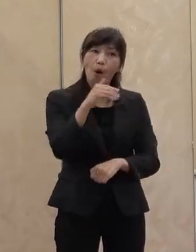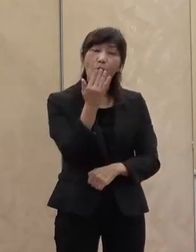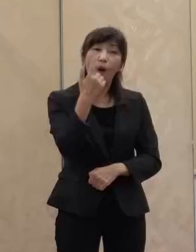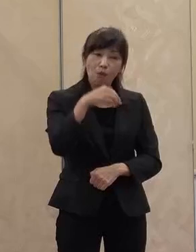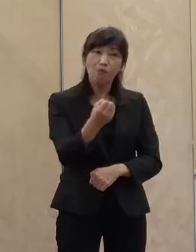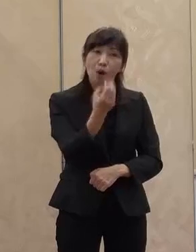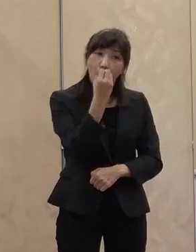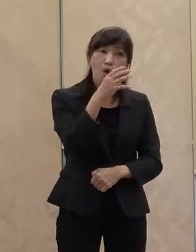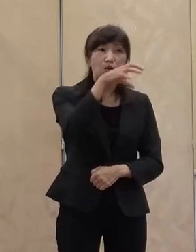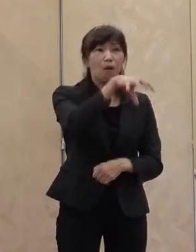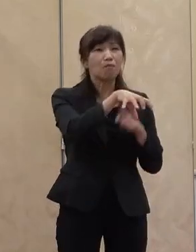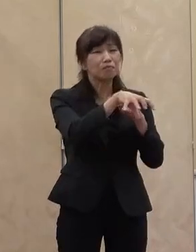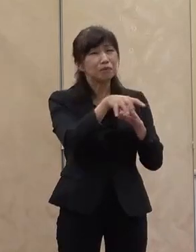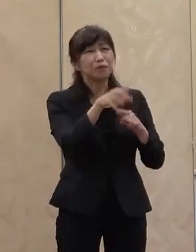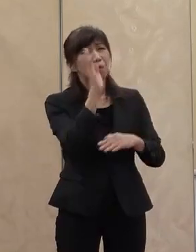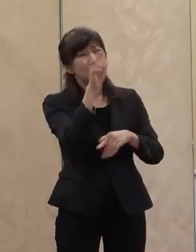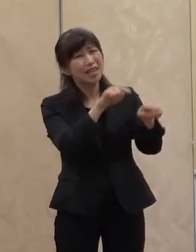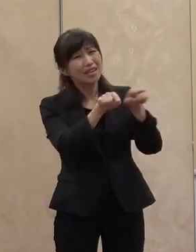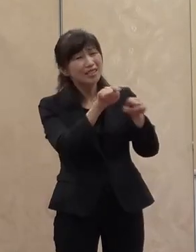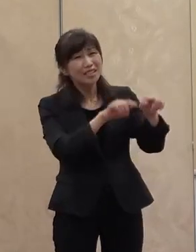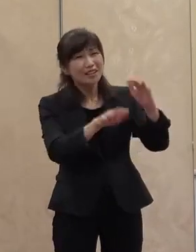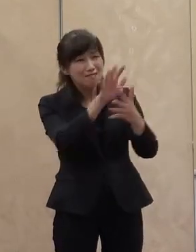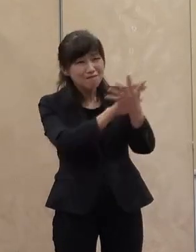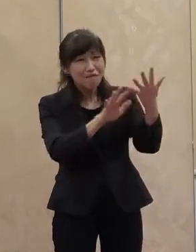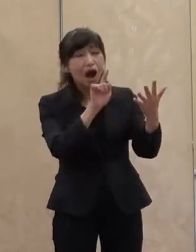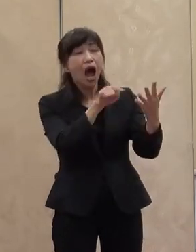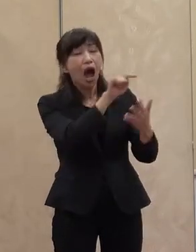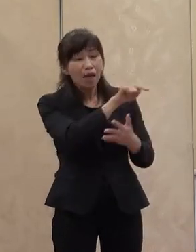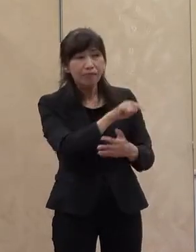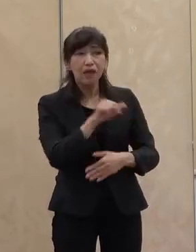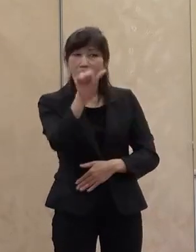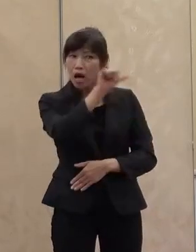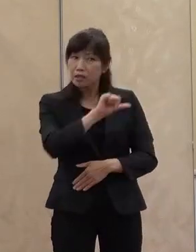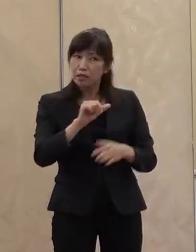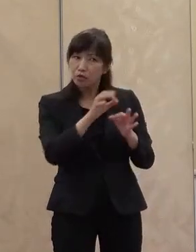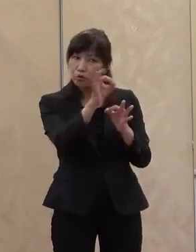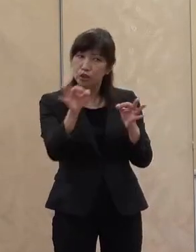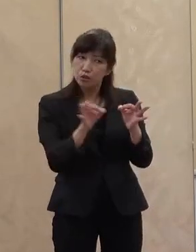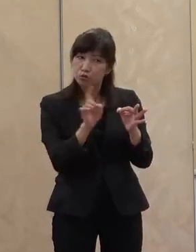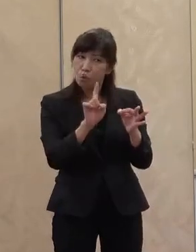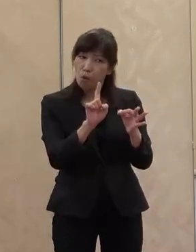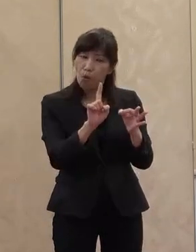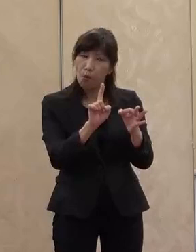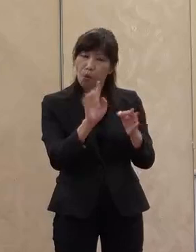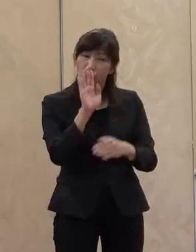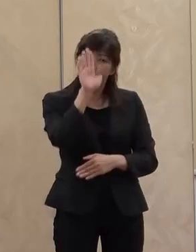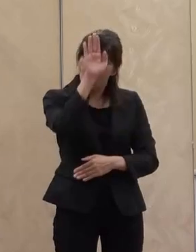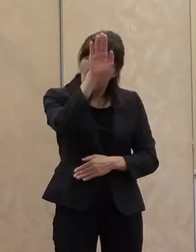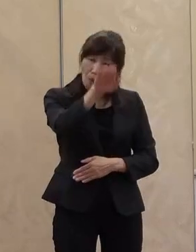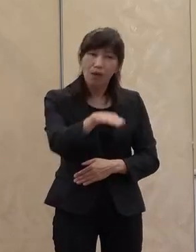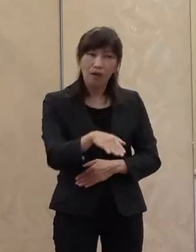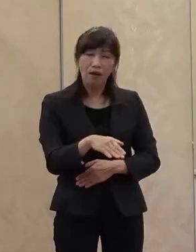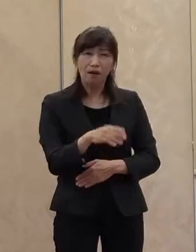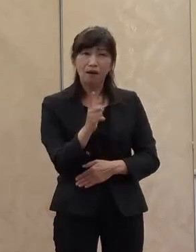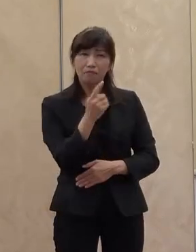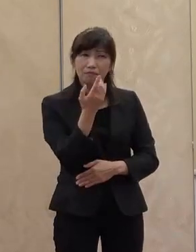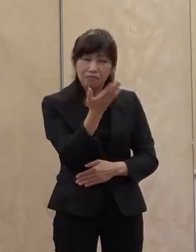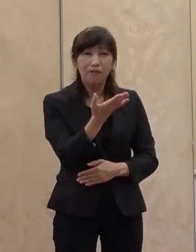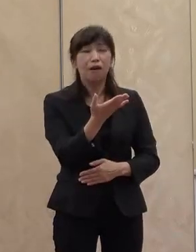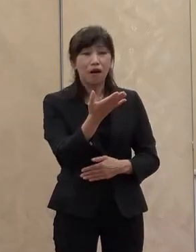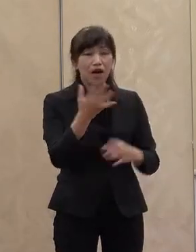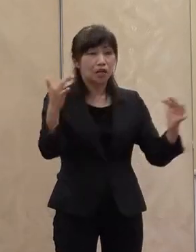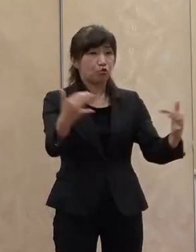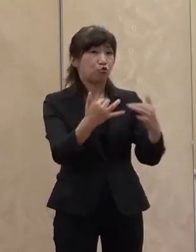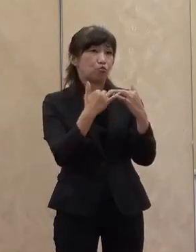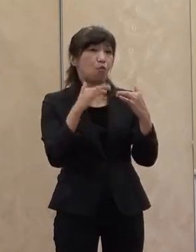になって、アジアにおける国際金融都市というのはどうなるんだということが、世界からやっぱり注目もされている中で、大阪が